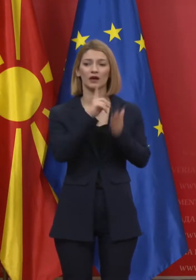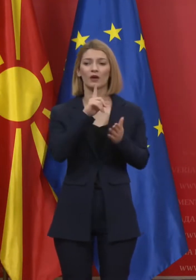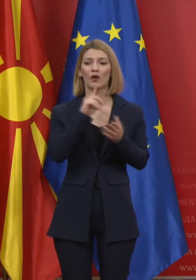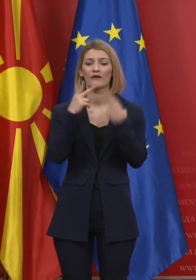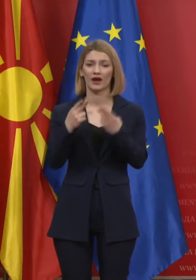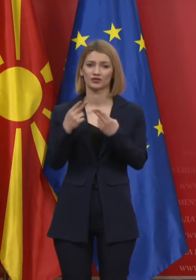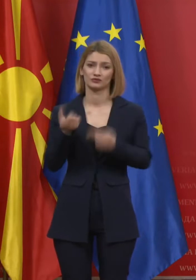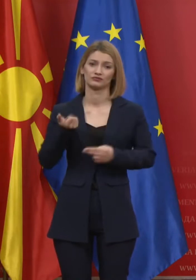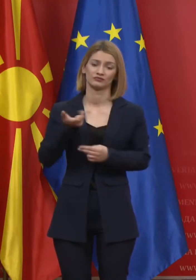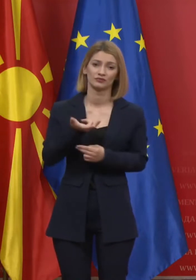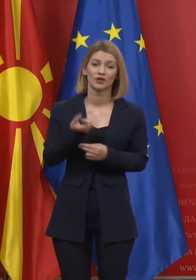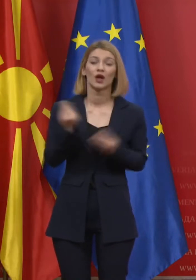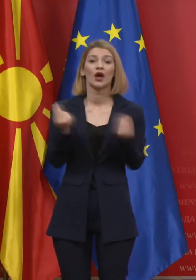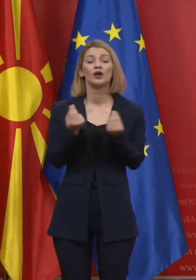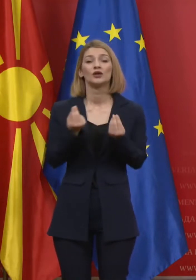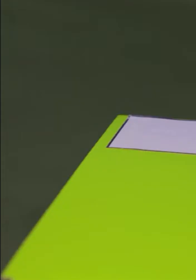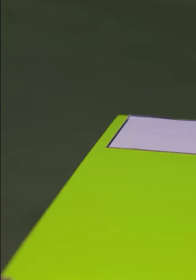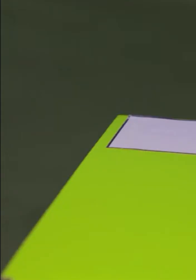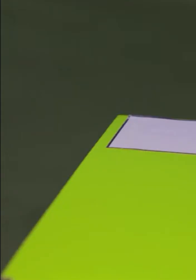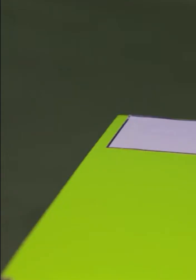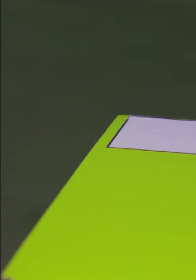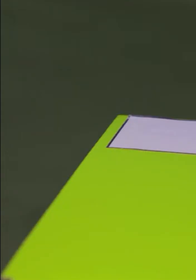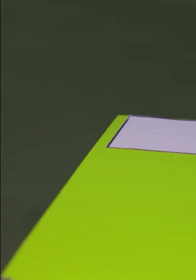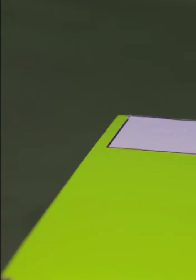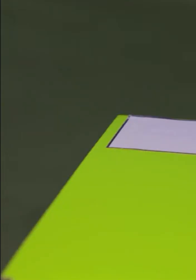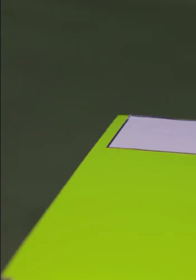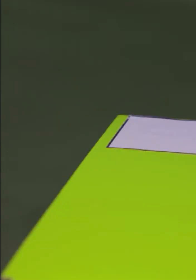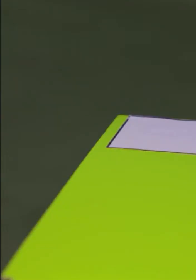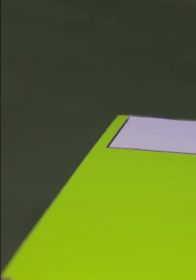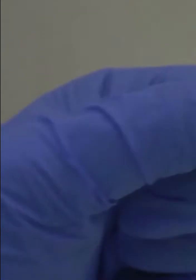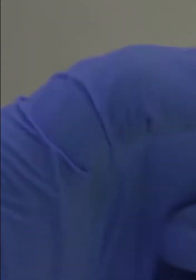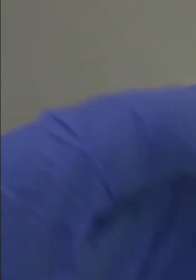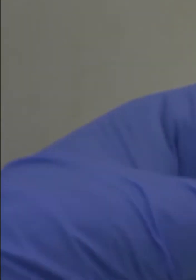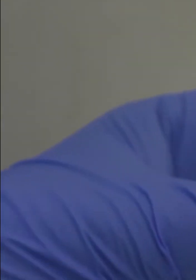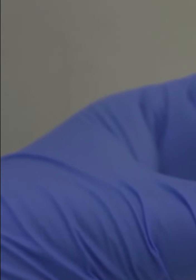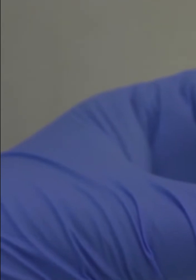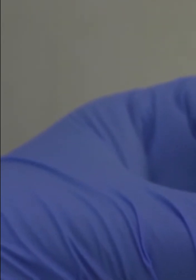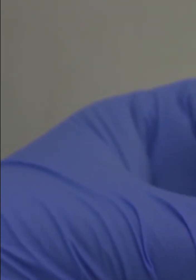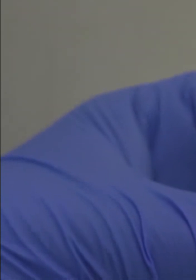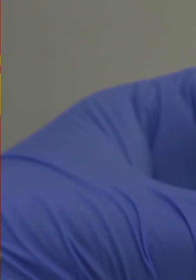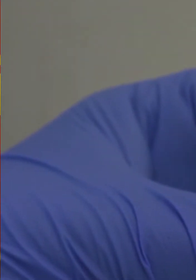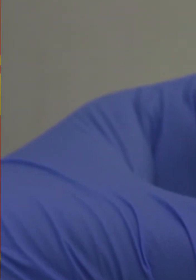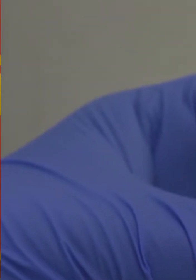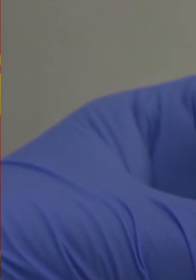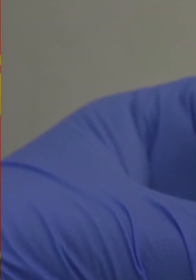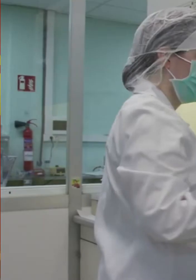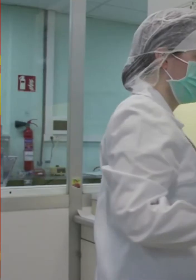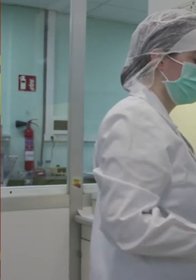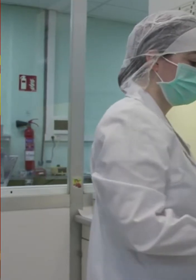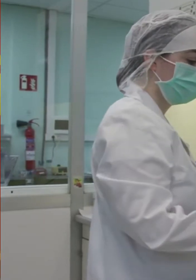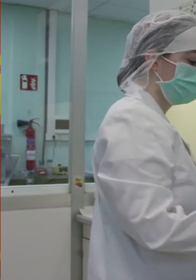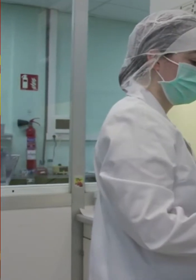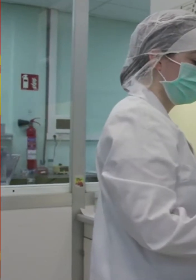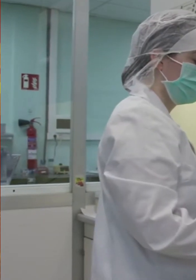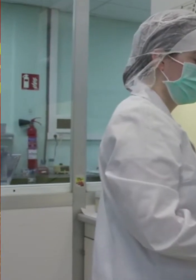shumë me rëndësi, ato të vlejnë edhe më tutje. Filip që theksoi nevojën e instrumente me të cilat, siç tha ai, rekomandimet e Komisionit për